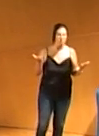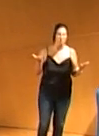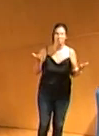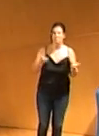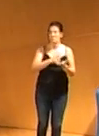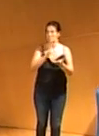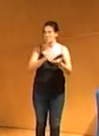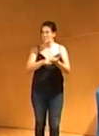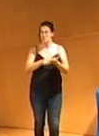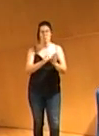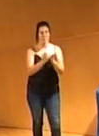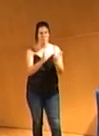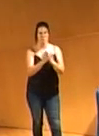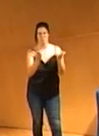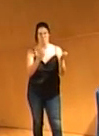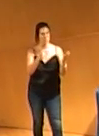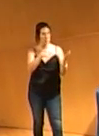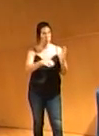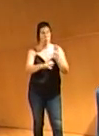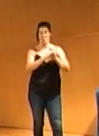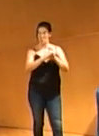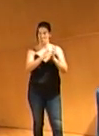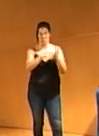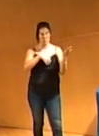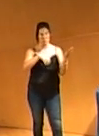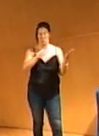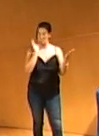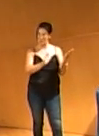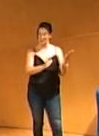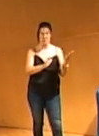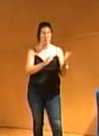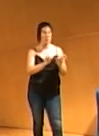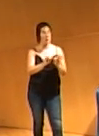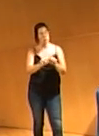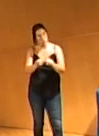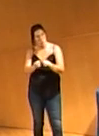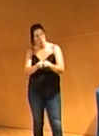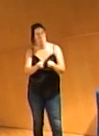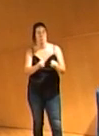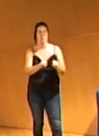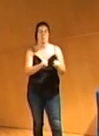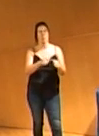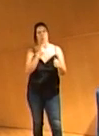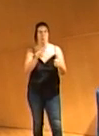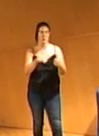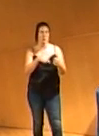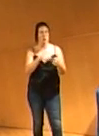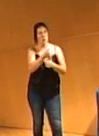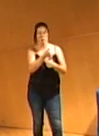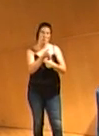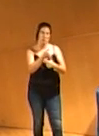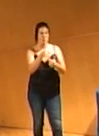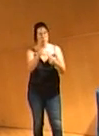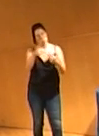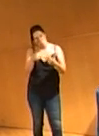dans le livre, il y a un chapitre sur la fratrie, qui a un peu trois parties, ce chapitre sur la fratrie.